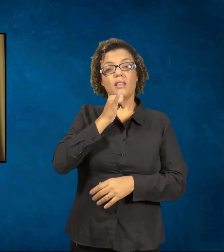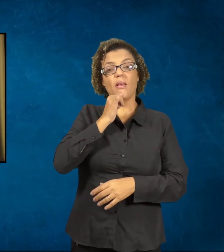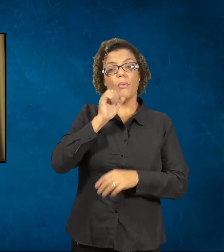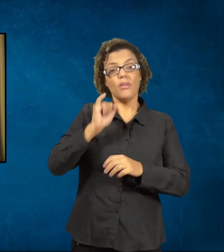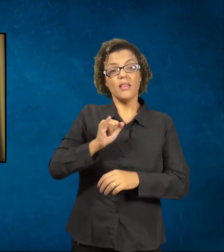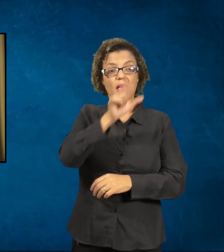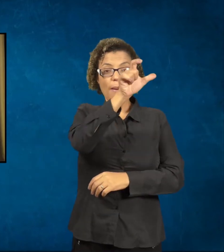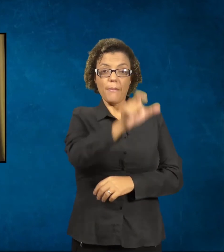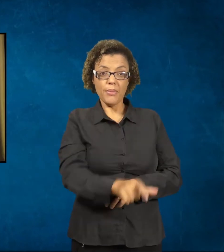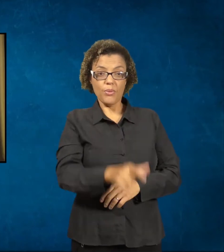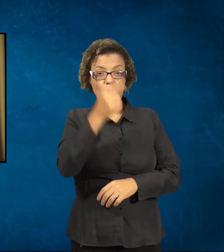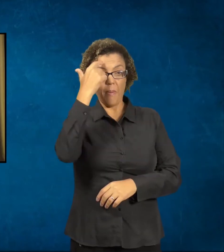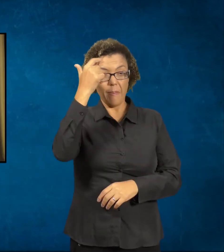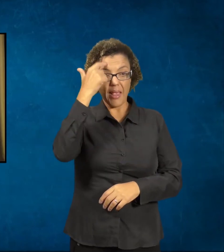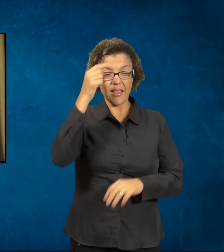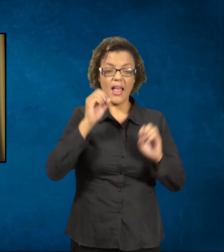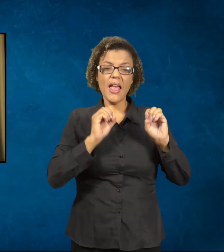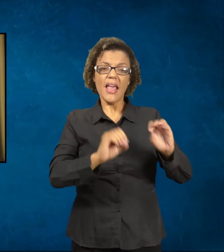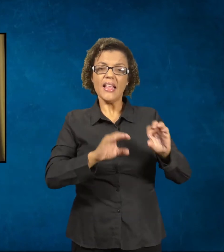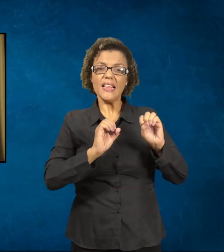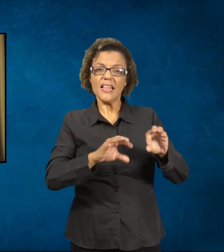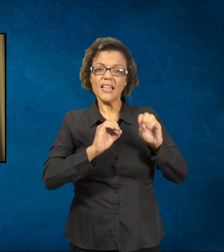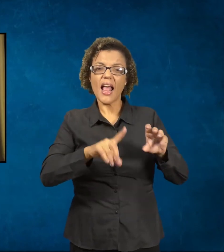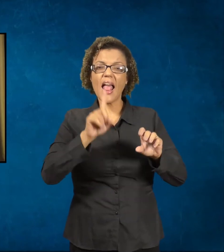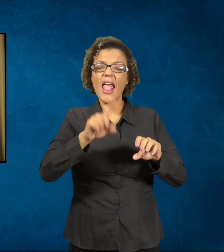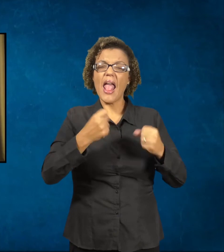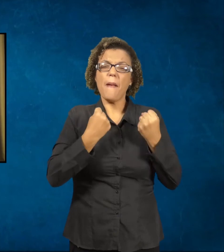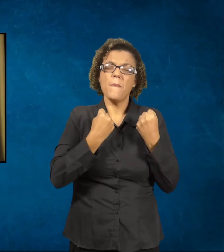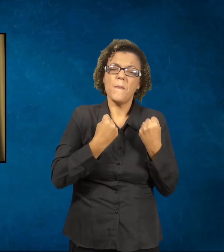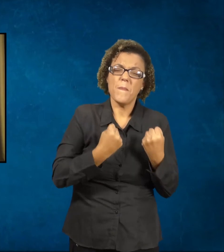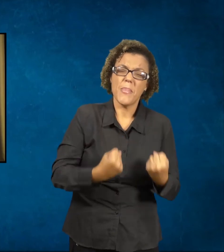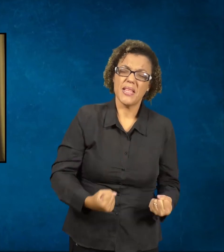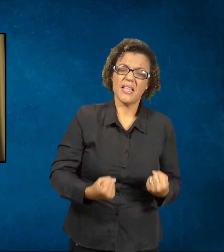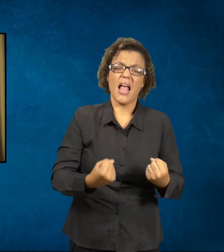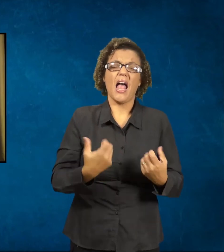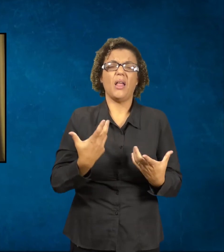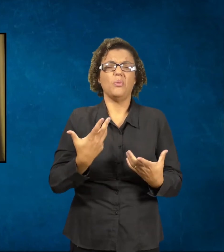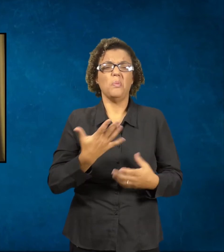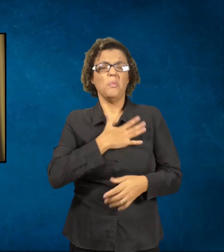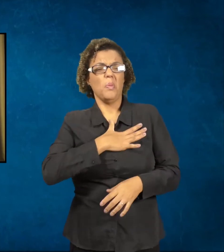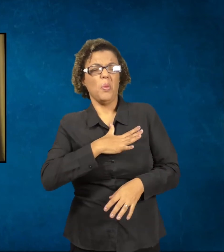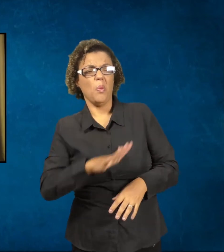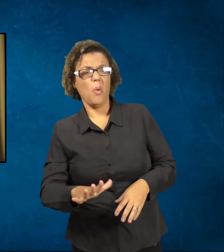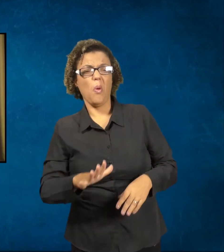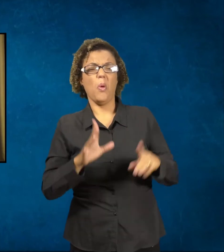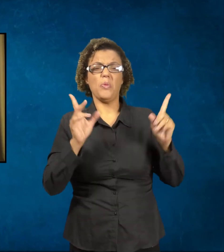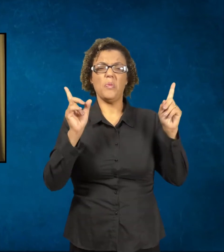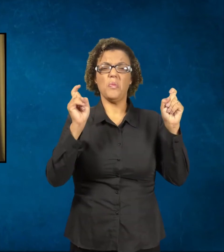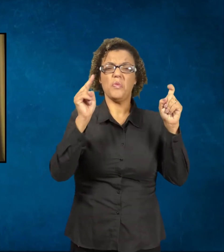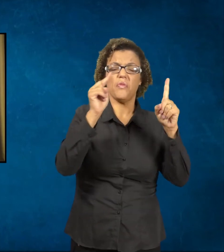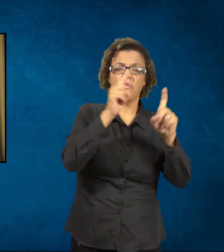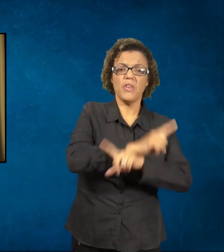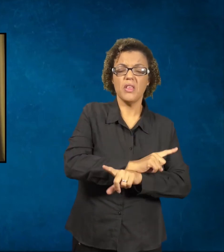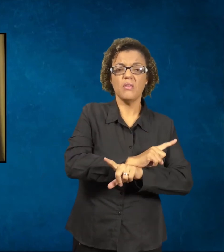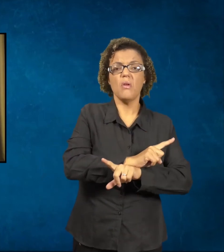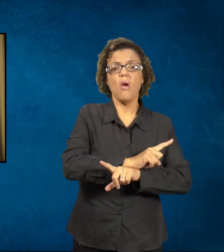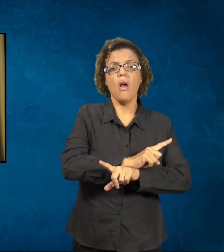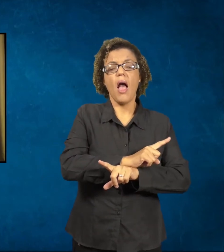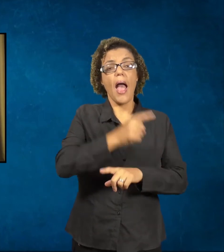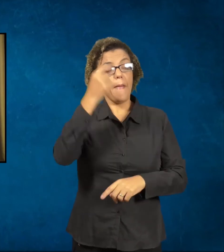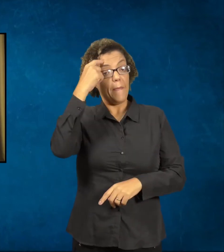desagradável, pontiaguda. Bom, ensinar é desagradável. mas se eu sou bem remunerado, eu